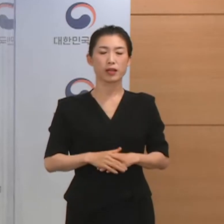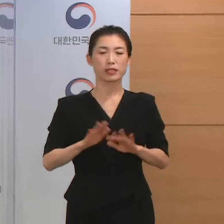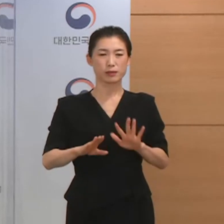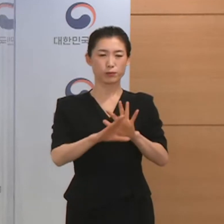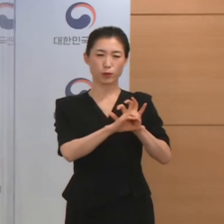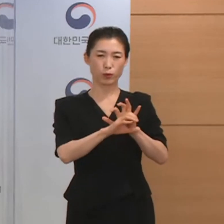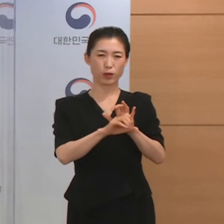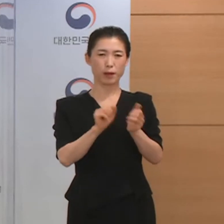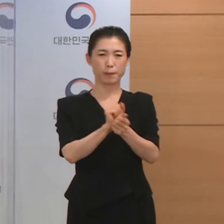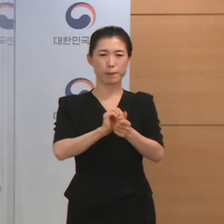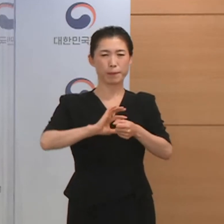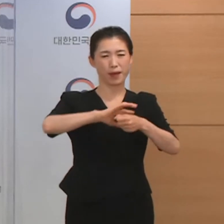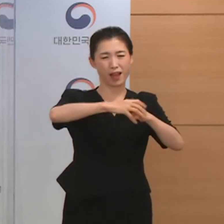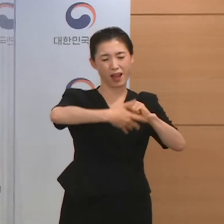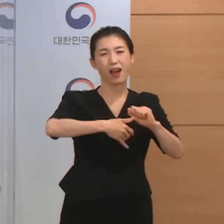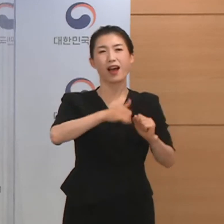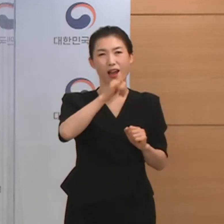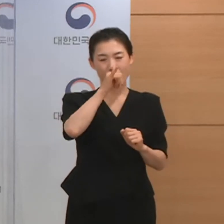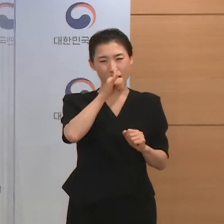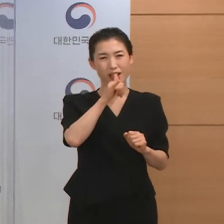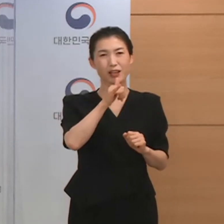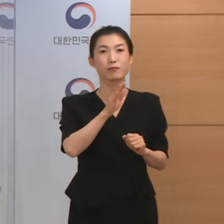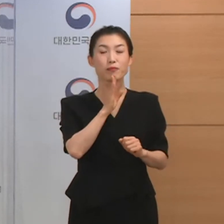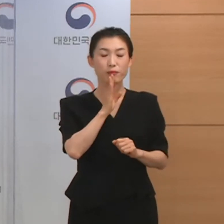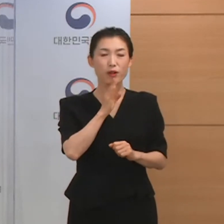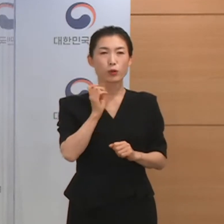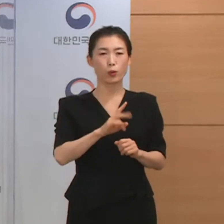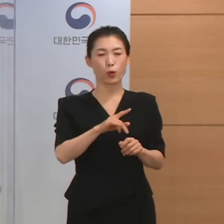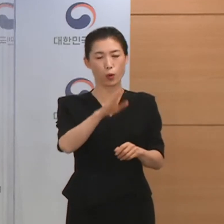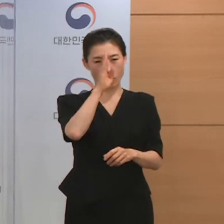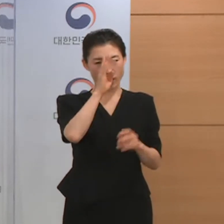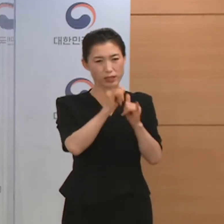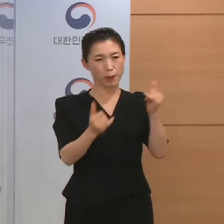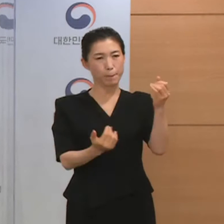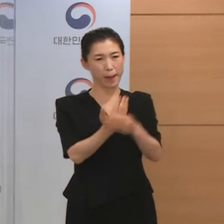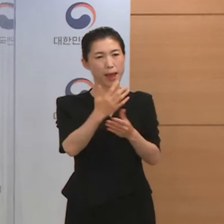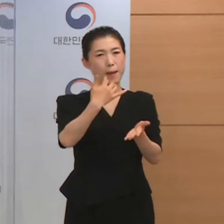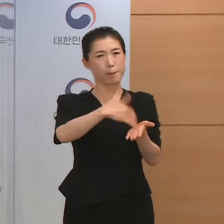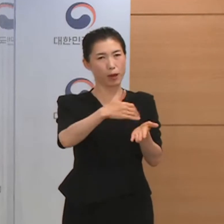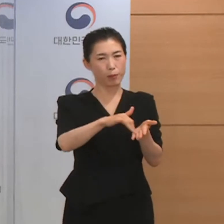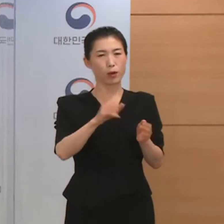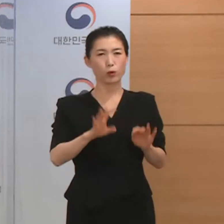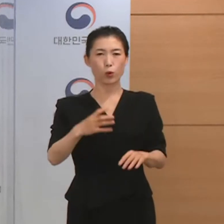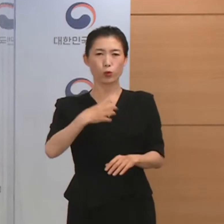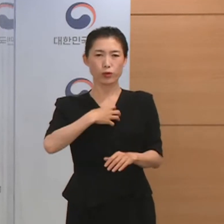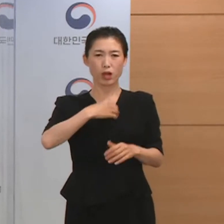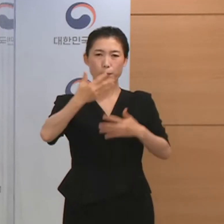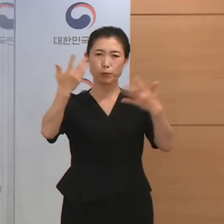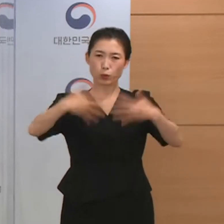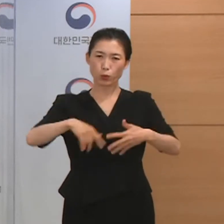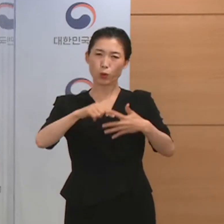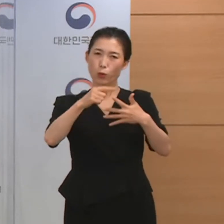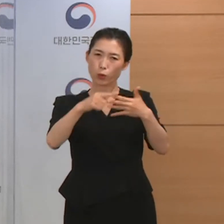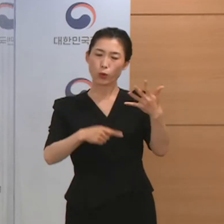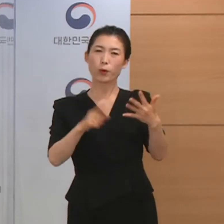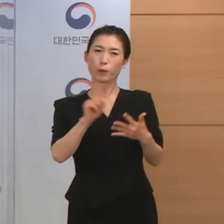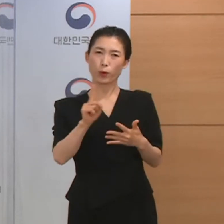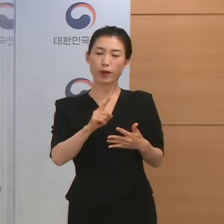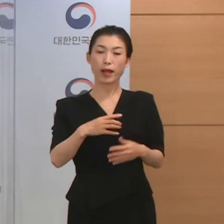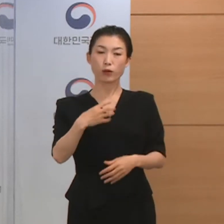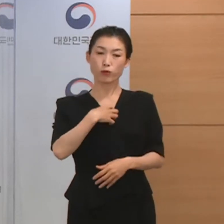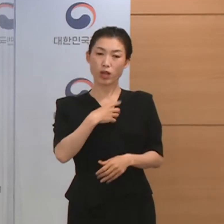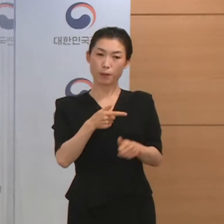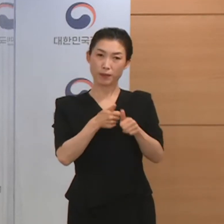진행하고 환자 발생의 양상 그리고 위험 요인들을 충분히 분석을 해서